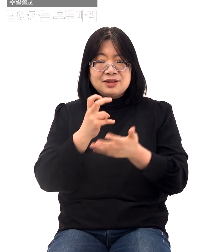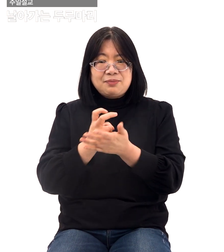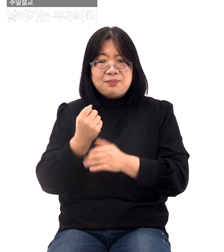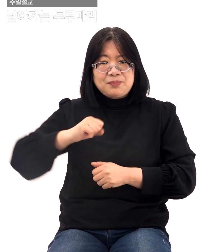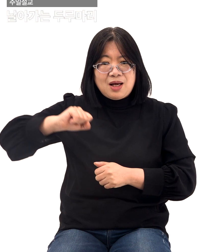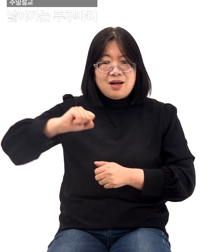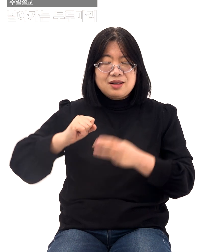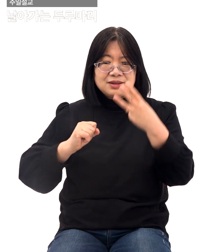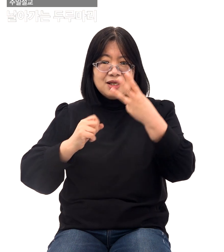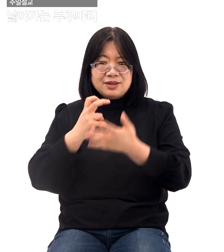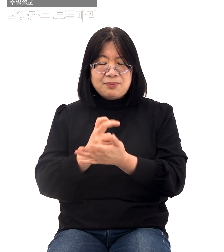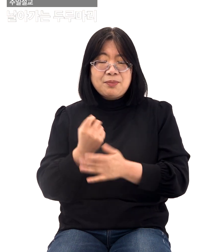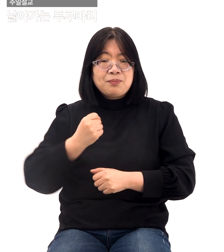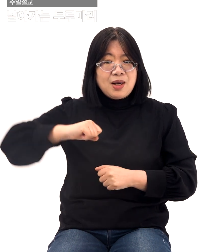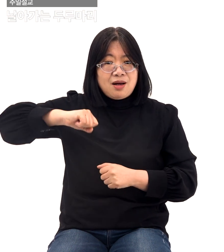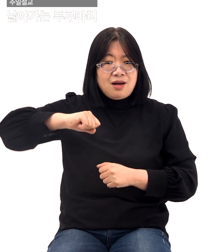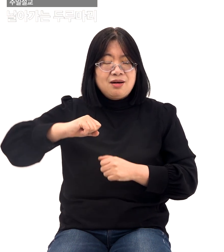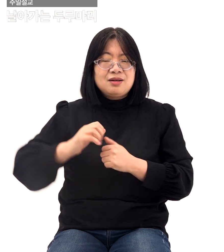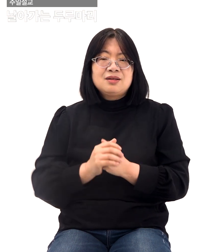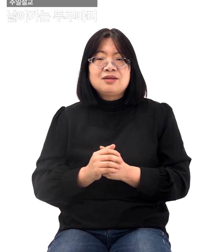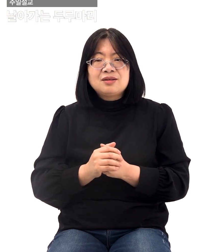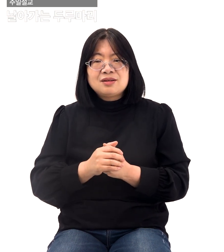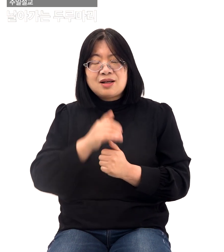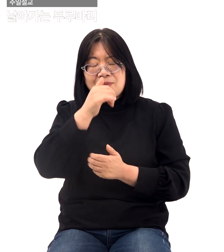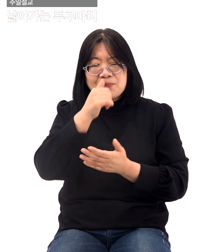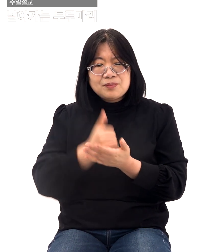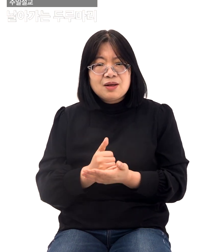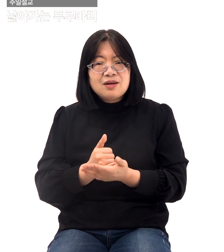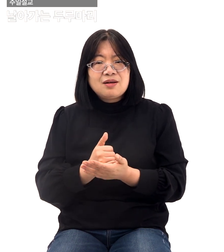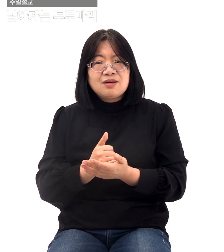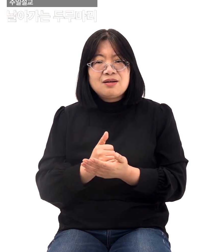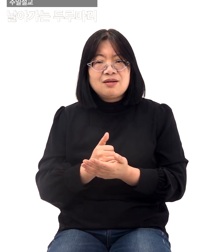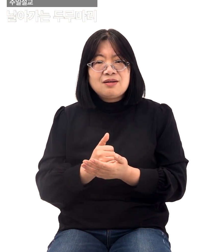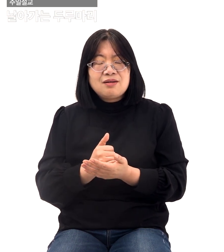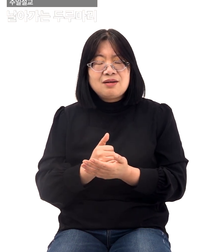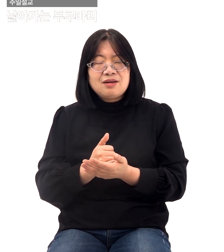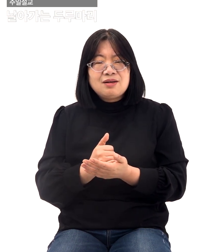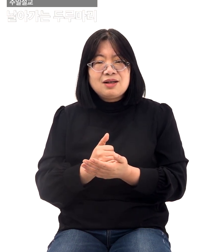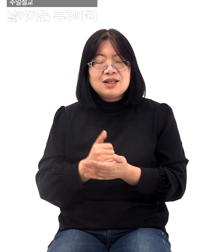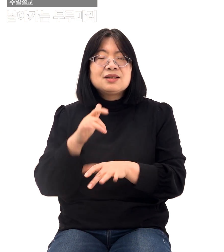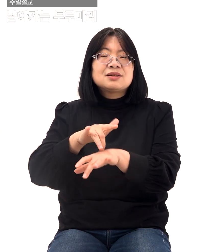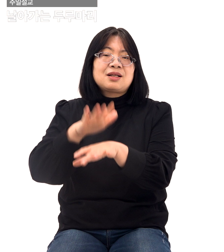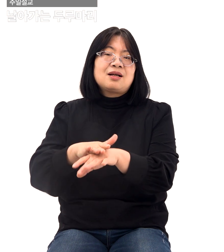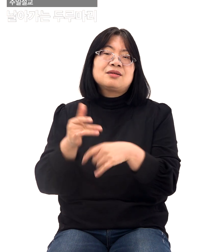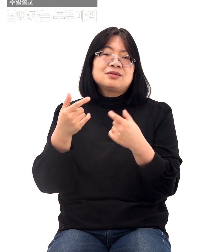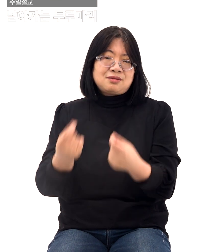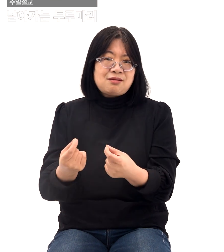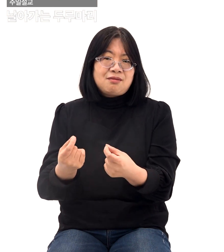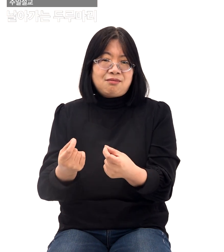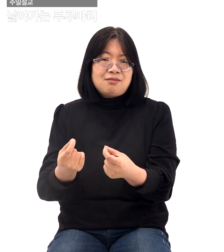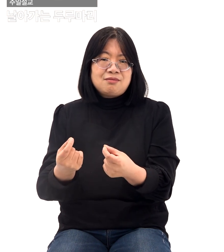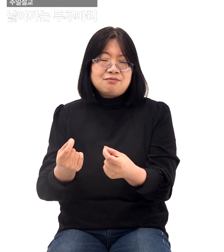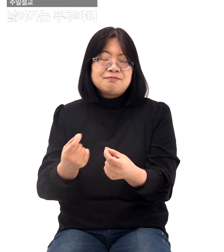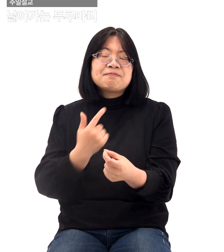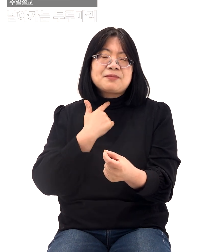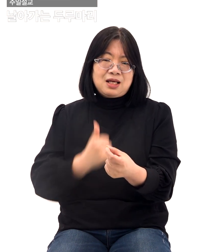어기고 상계명을 어기고 죄를 물 먹듯 먹고